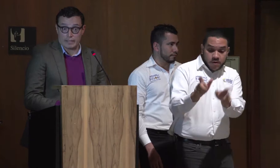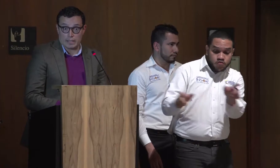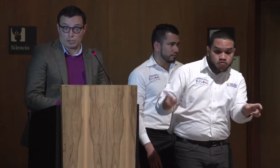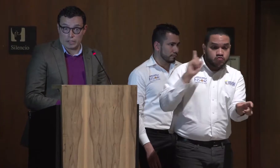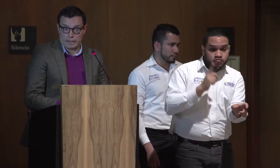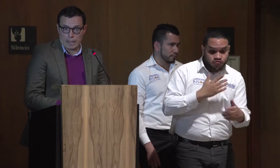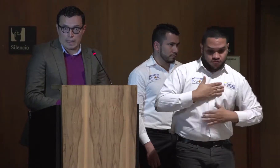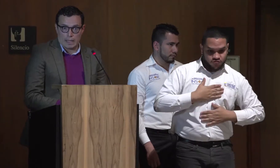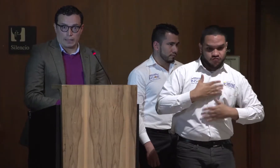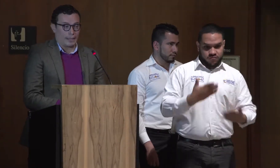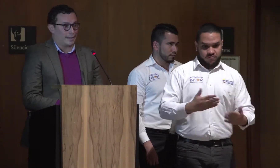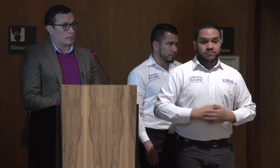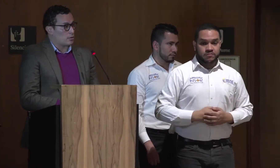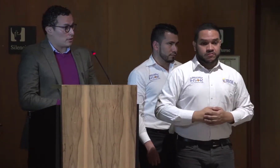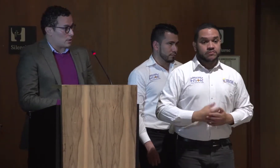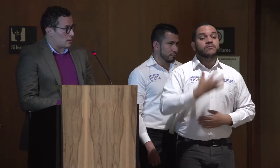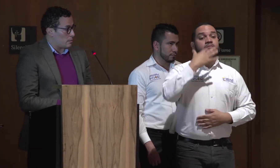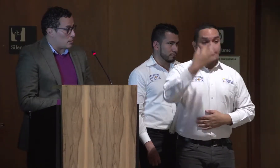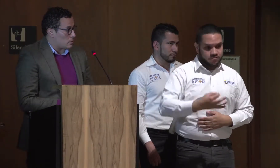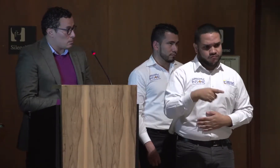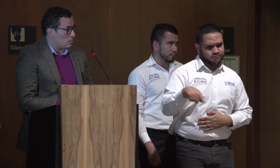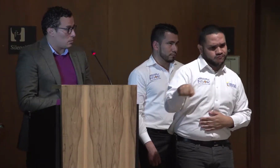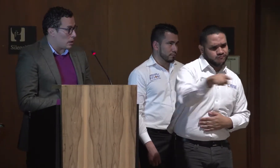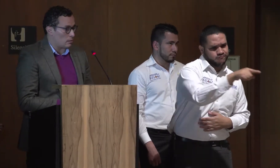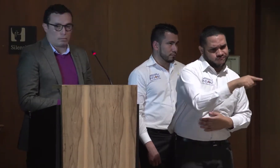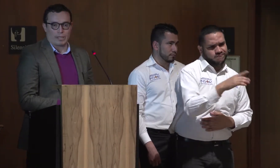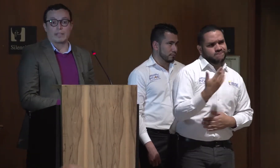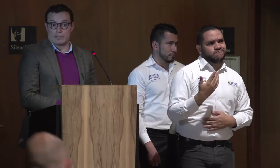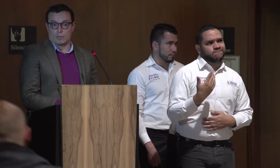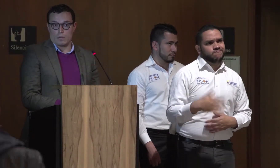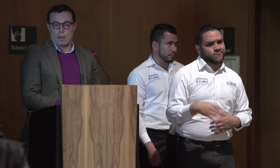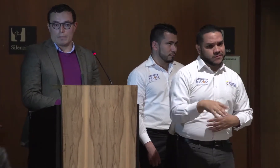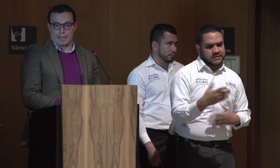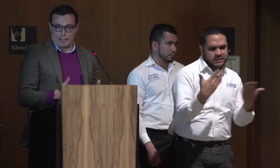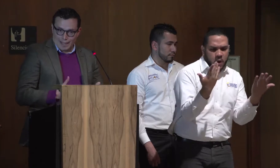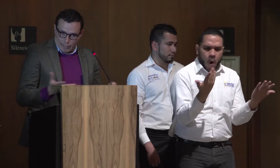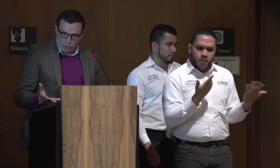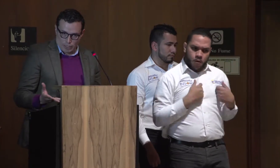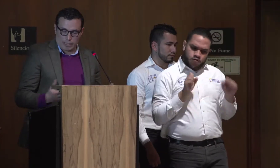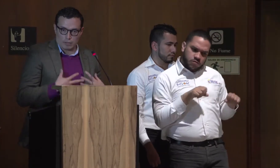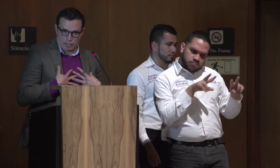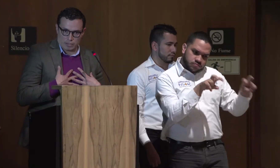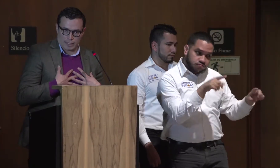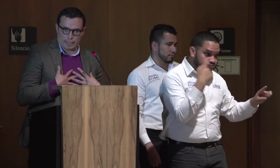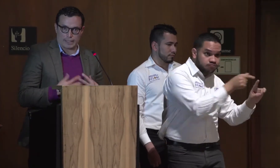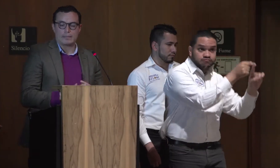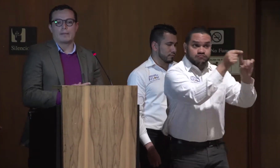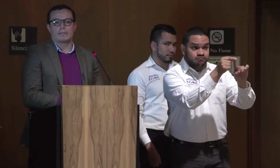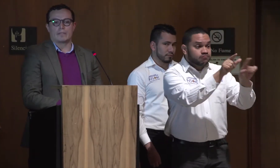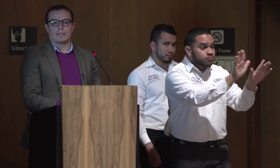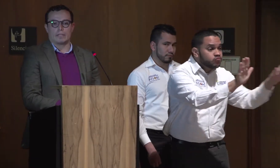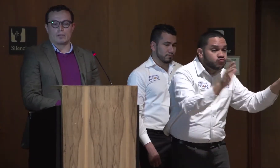es de felicitaciones. En realidad que ustedes nos han servido de pretexto para decirle al resto del Estado, que es nuestra